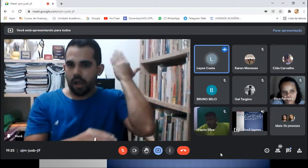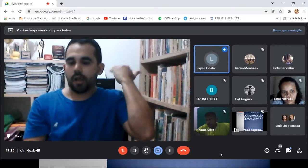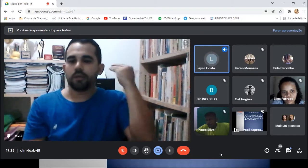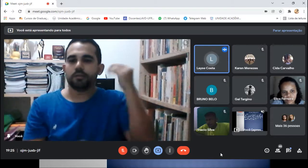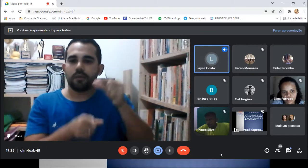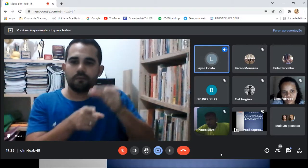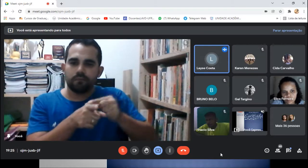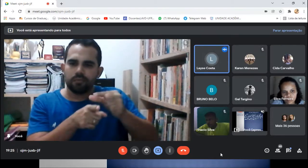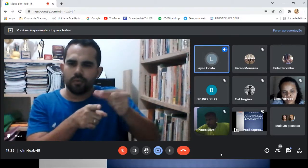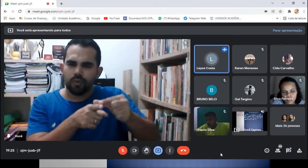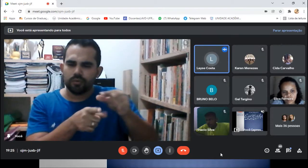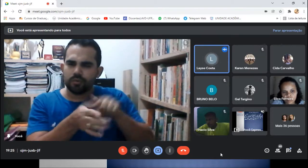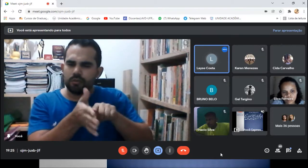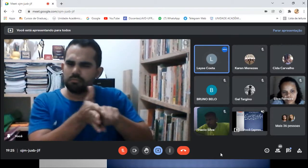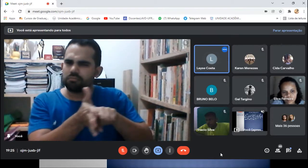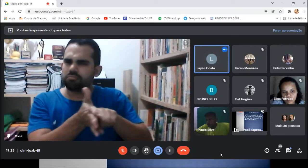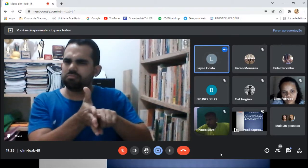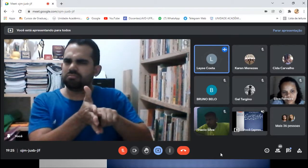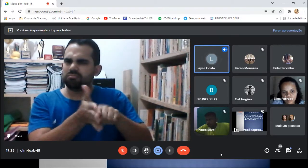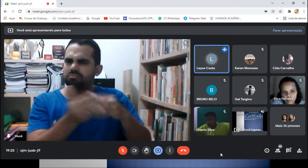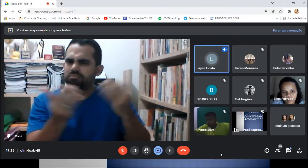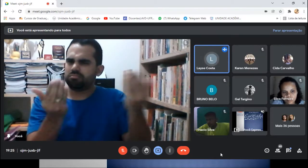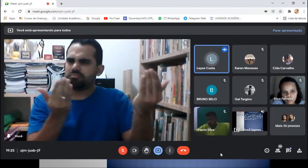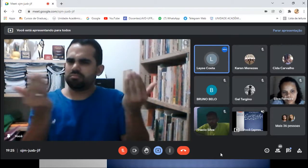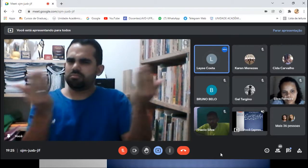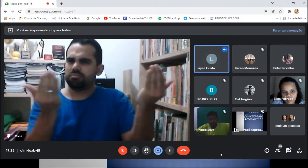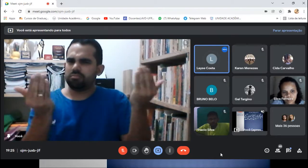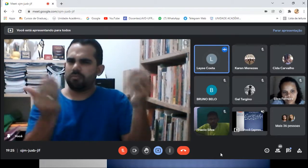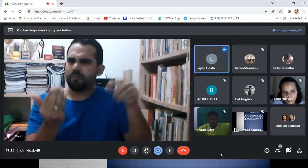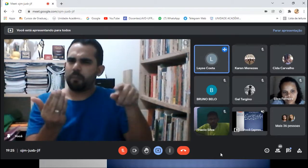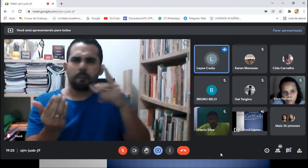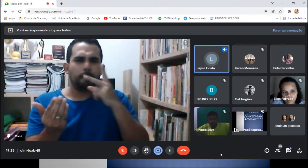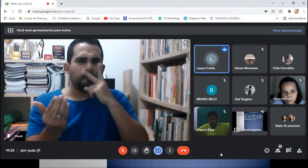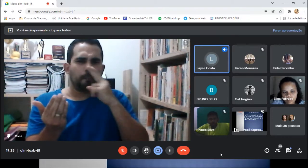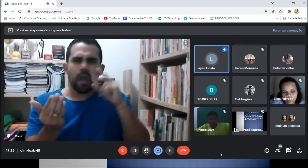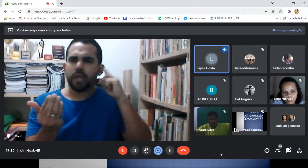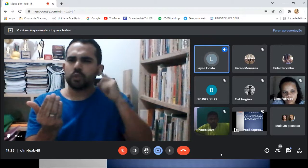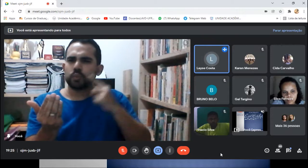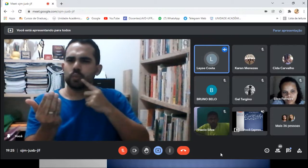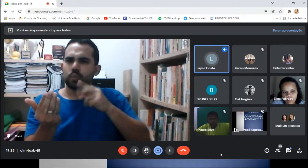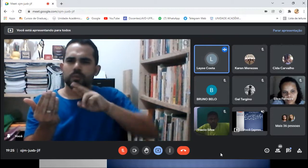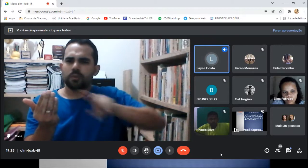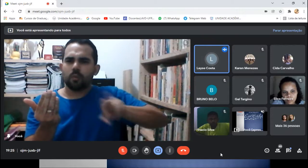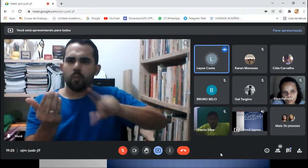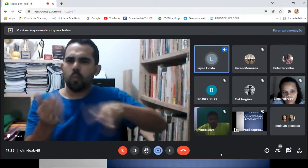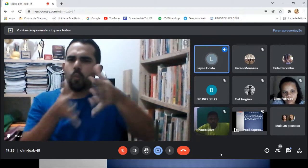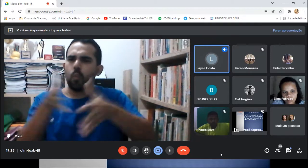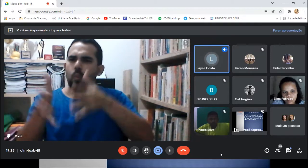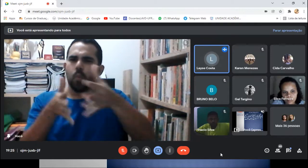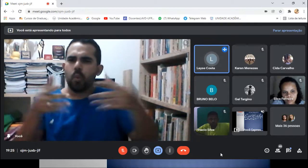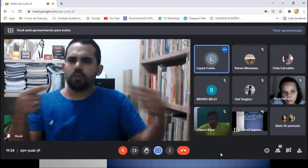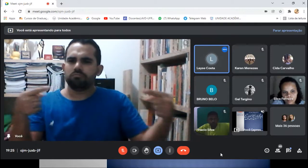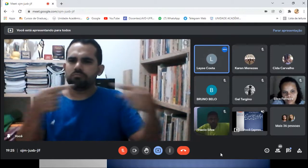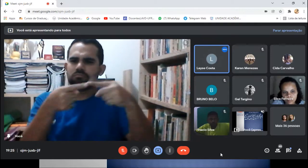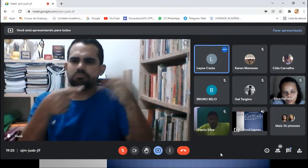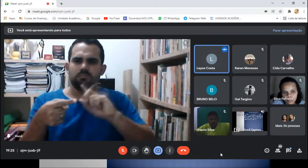descobriu, né, dentro dos estudos fonológicos, ele fez a comparação entre o que